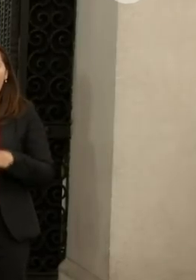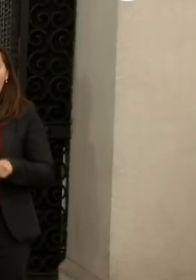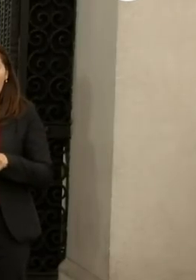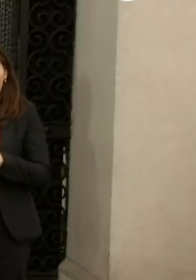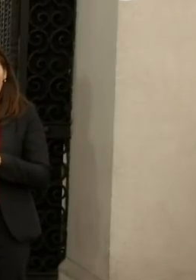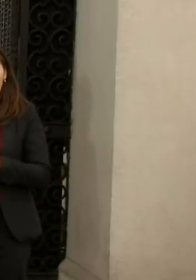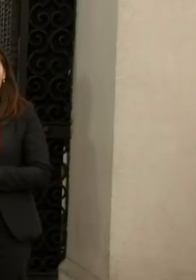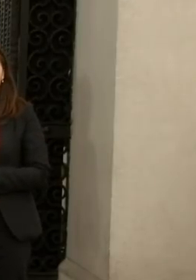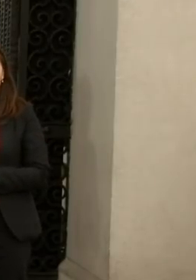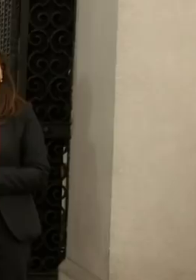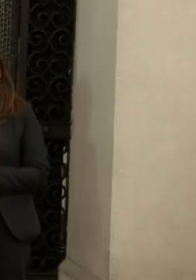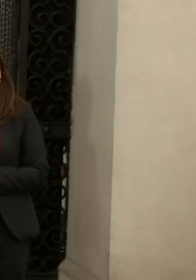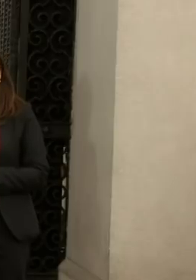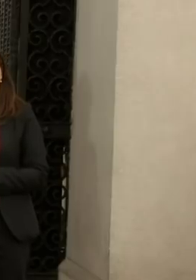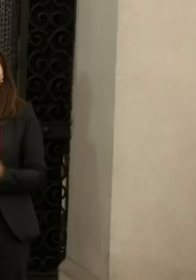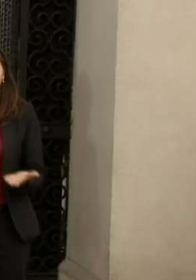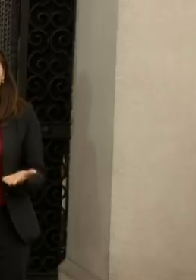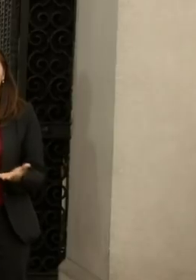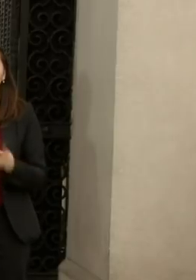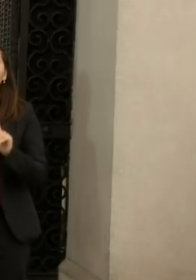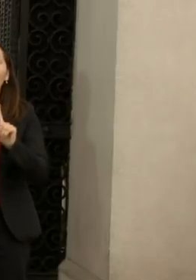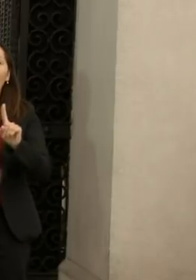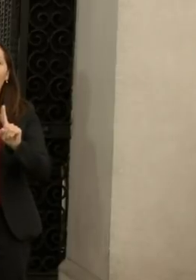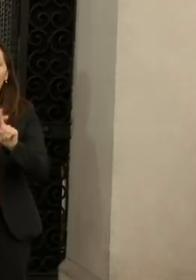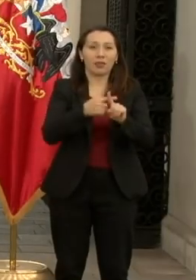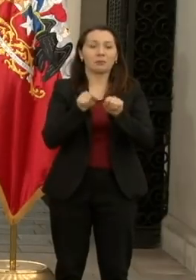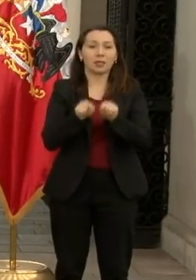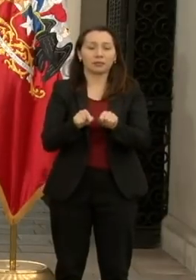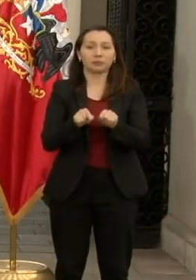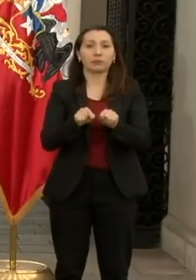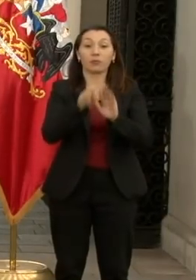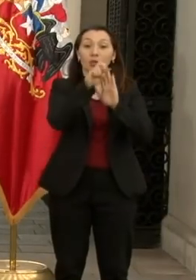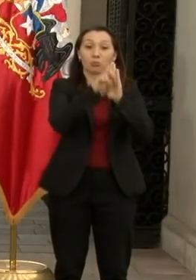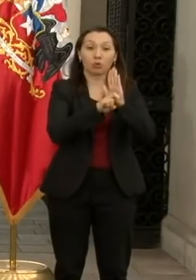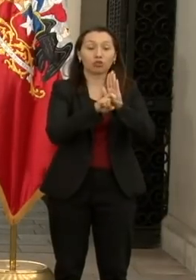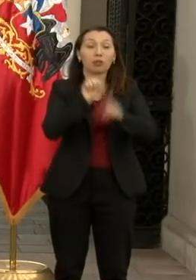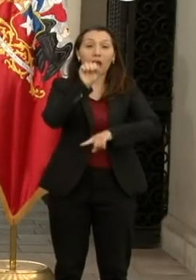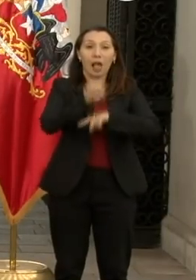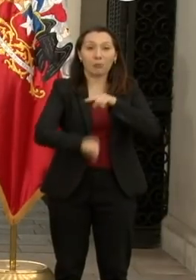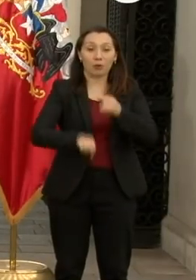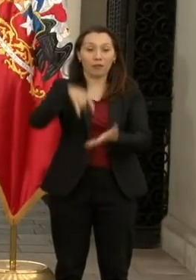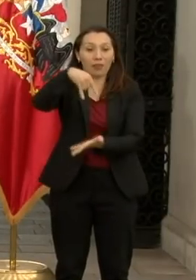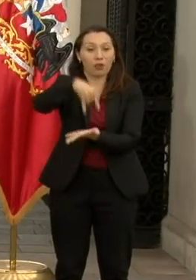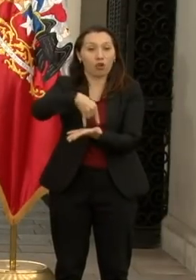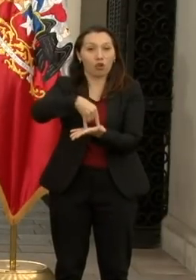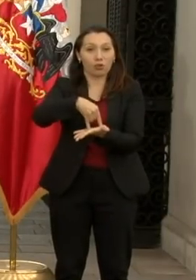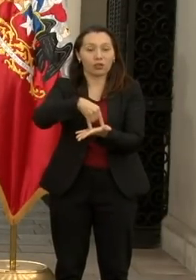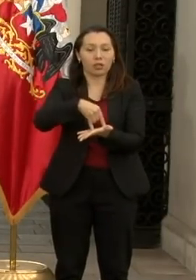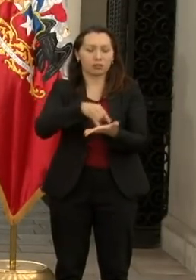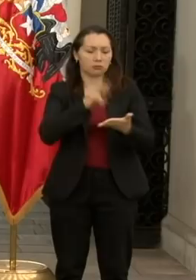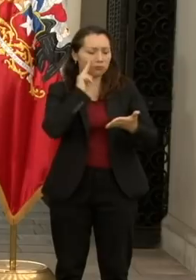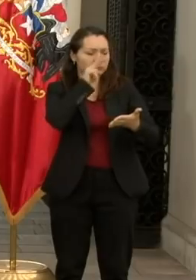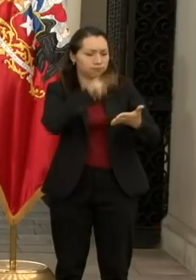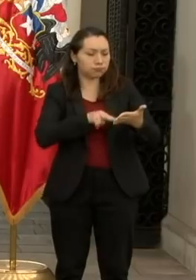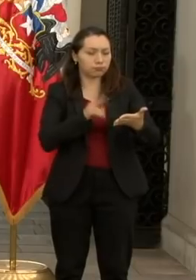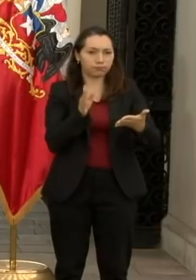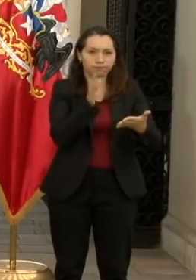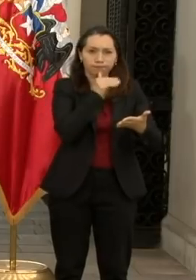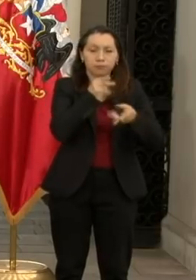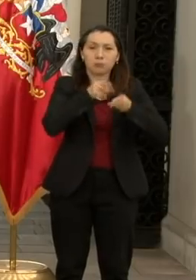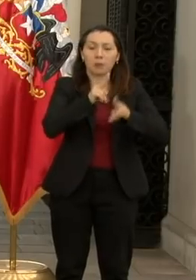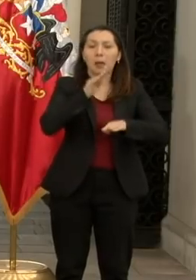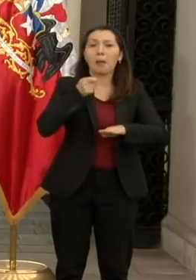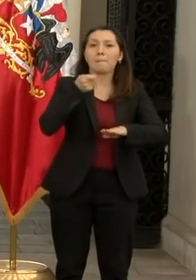hoy, 31 de marzo. Y adicionalmente, el proyecto aprobado por el Congreso no permite